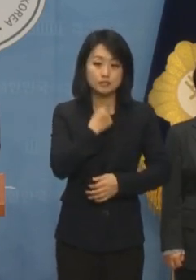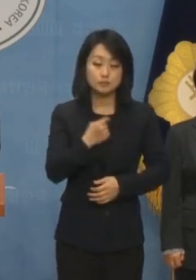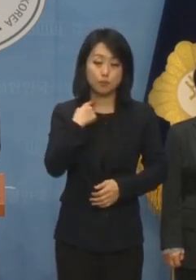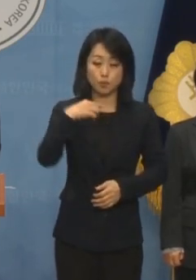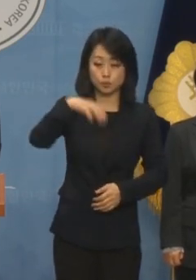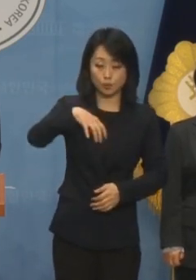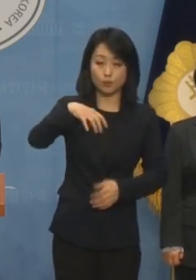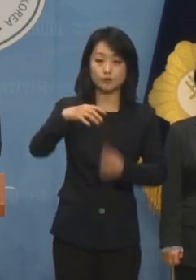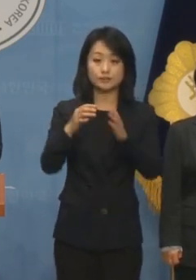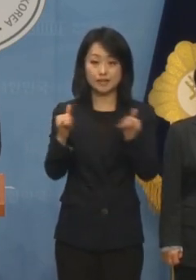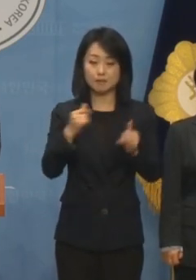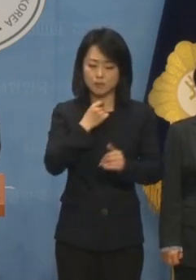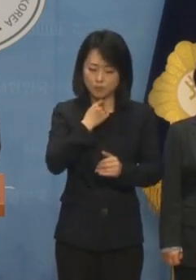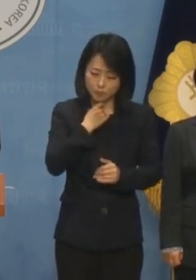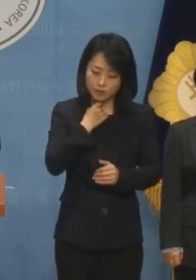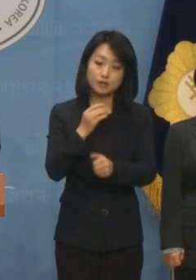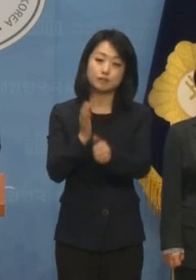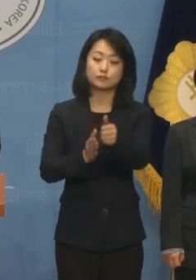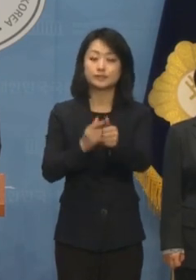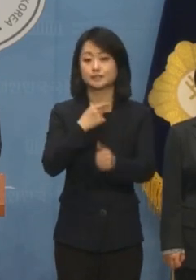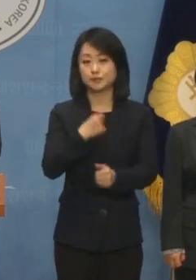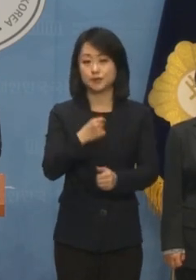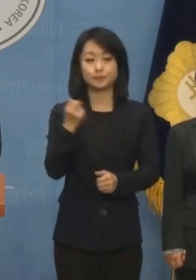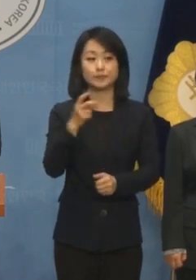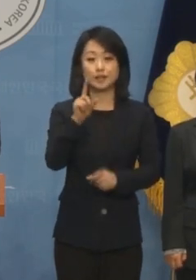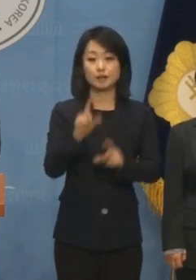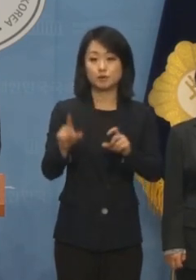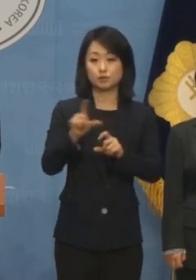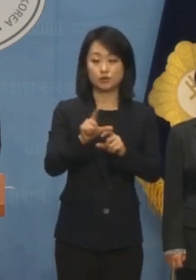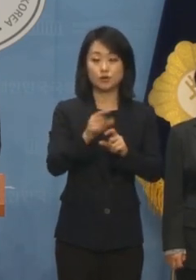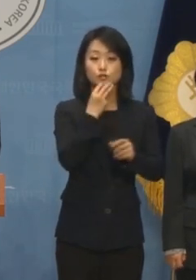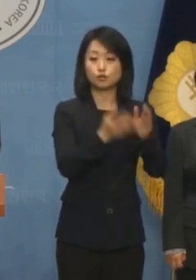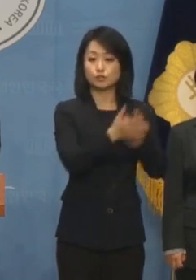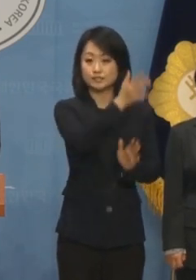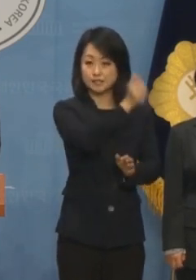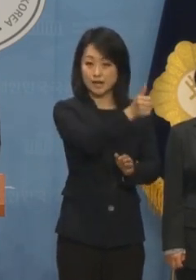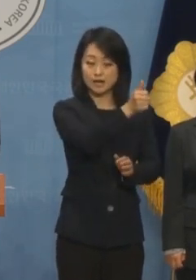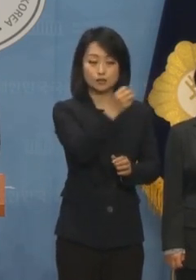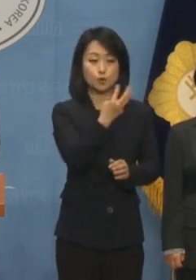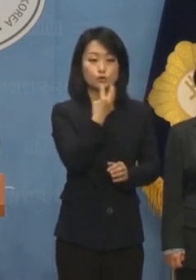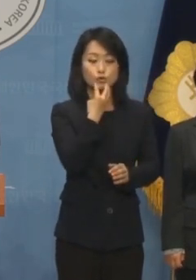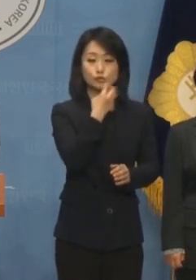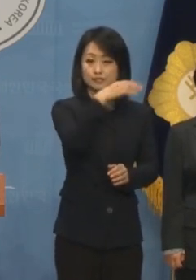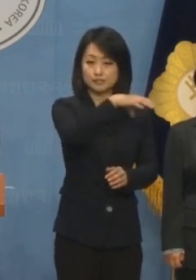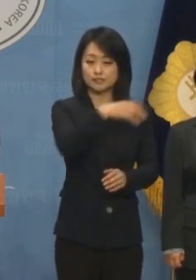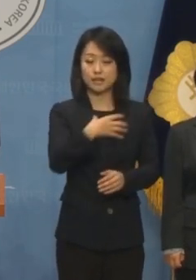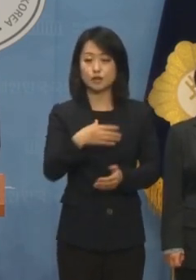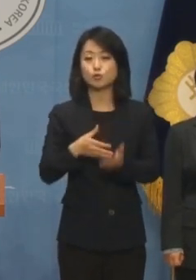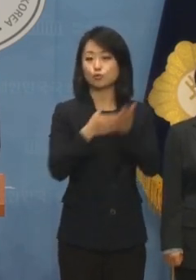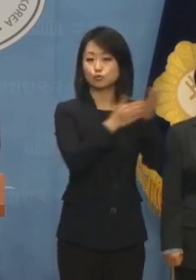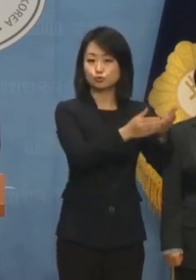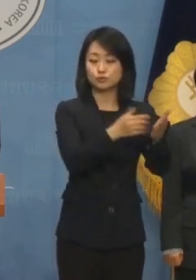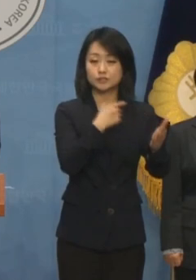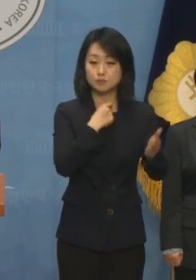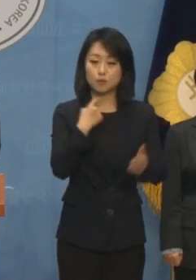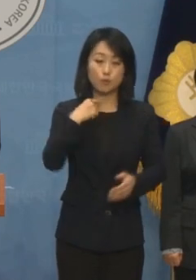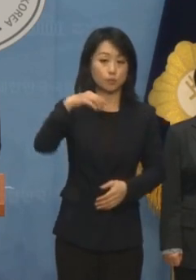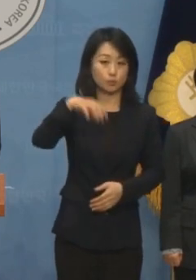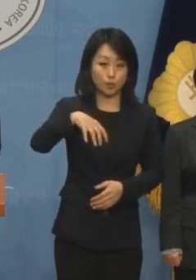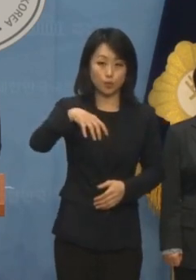목동 주민들의 간절한 호소입니다. 다시 한번 오세훈 시장님과 서울시에 강력하게 요구합니다.